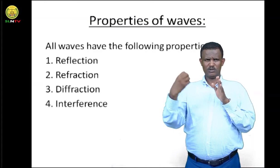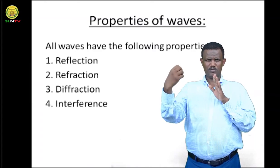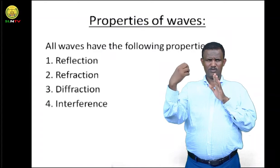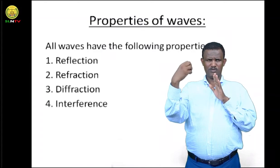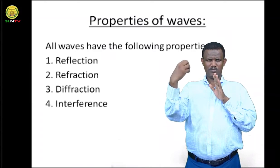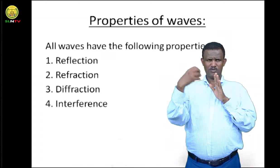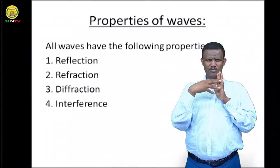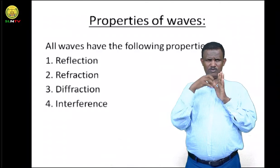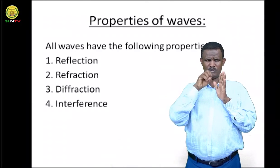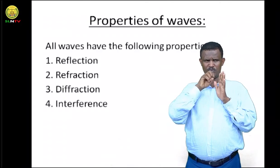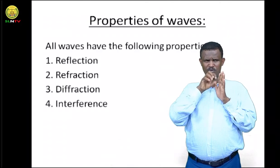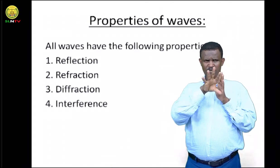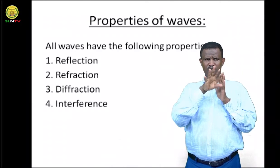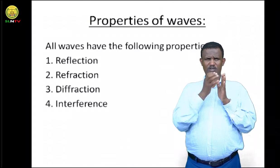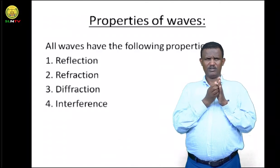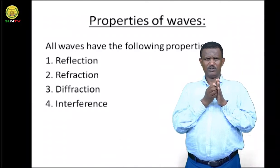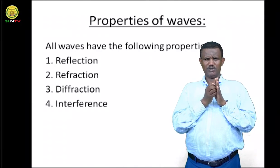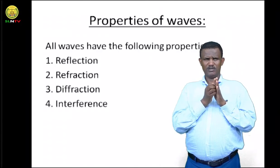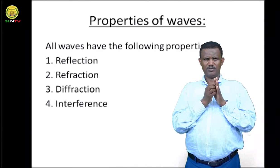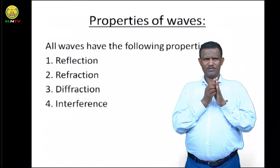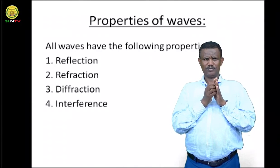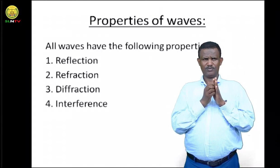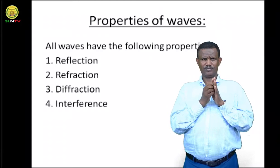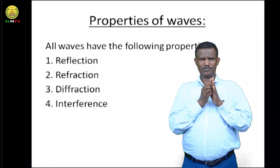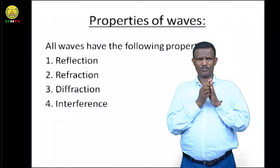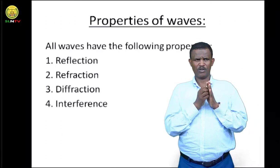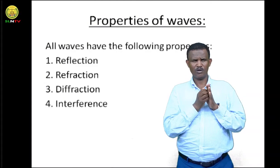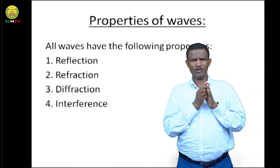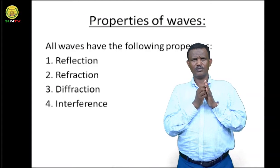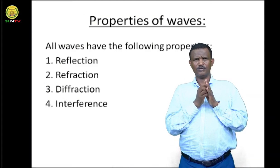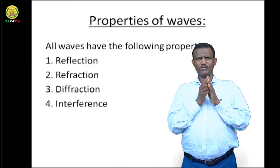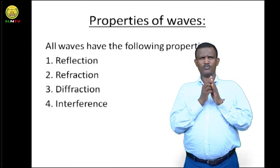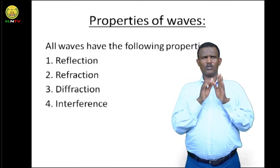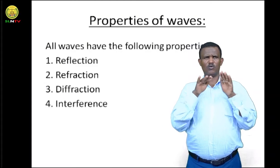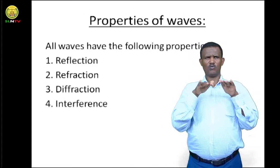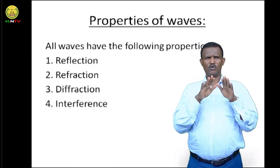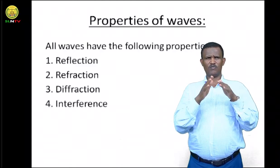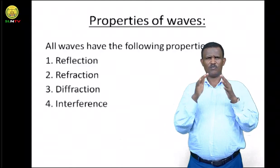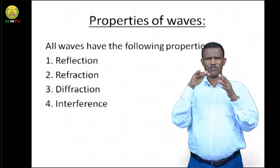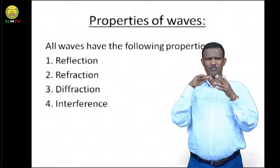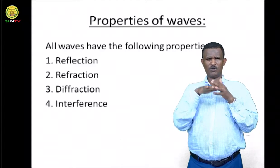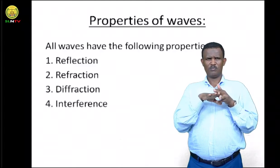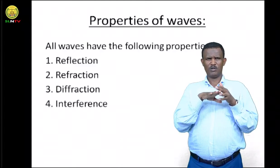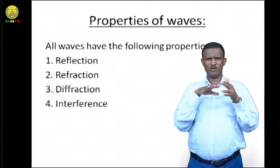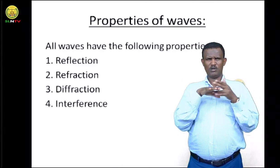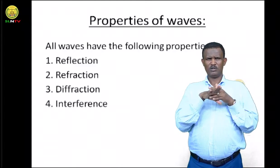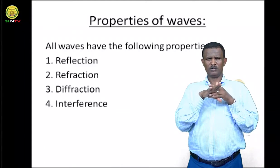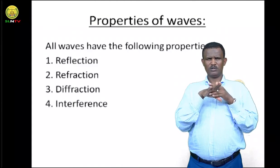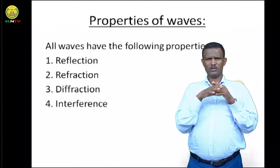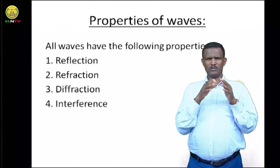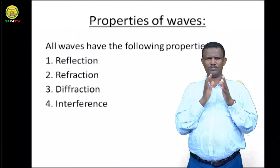dib uga soo noqoto meesheedii laba wiifku marka ay u kala gudubto two barrier ama